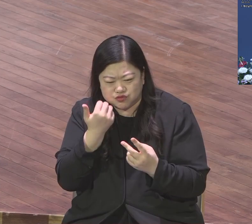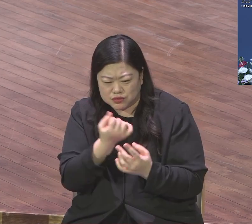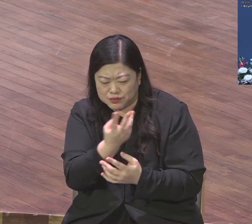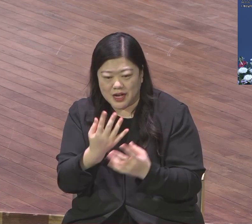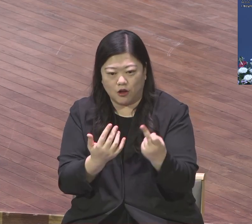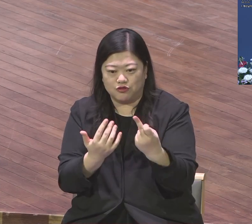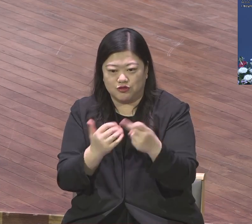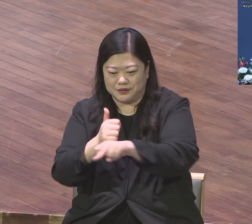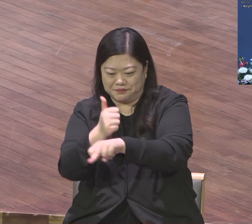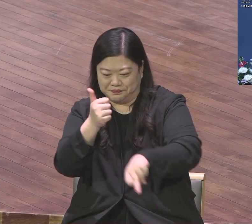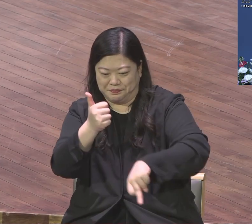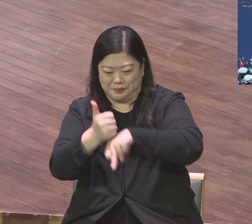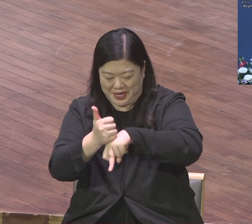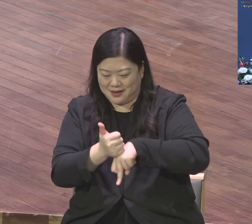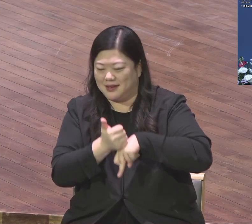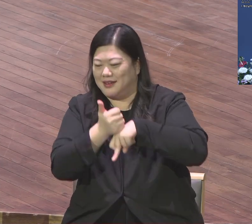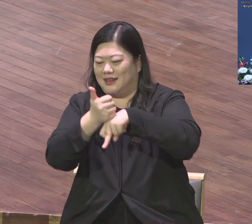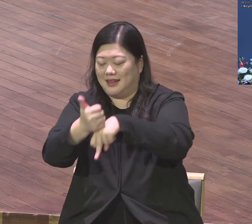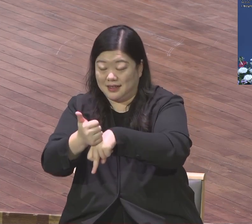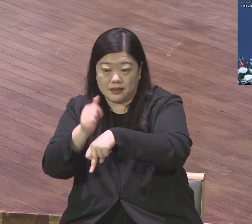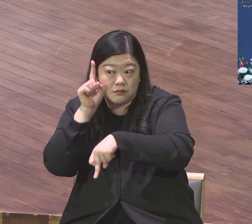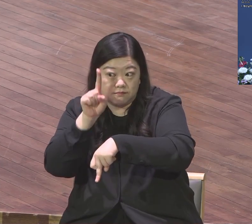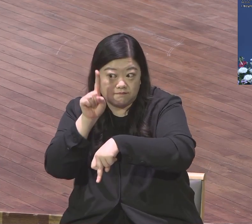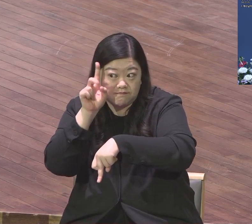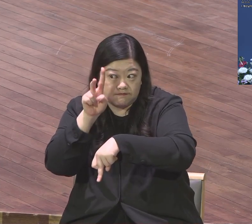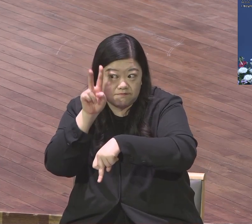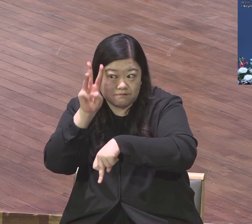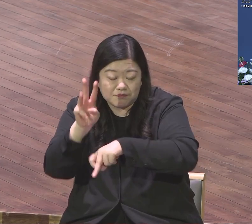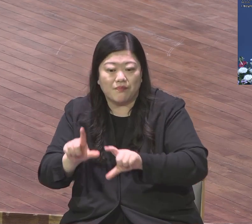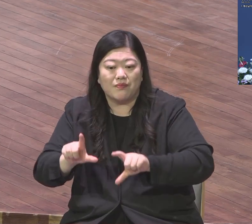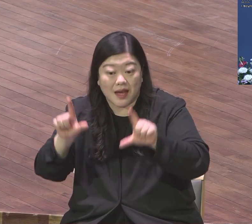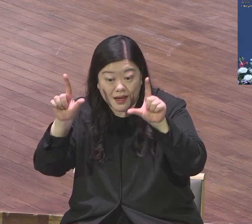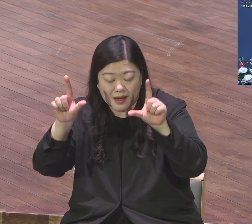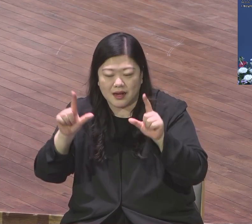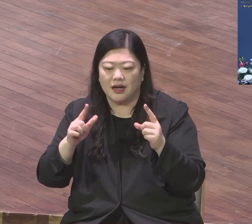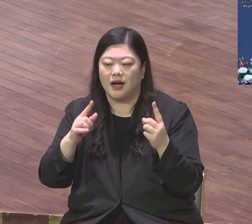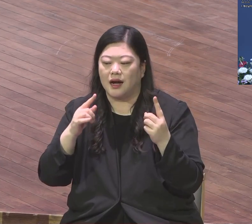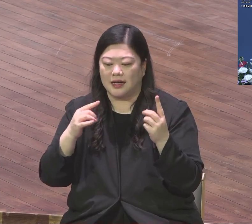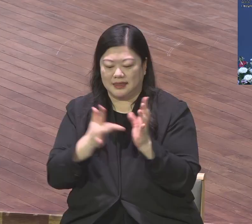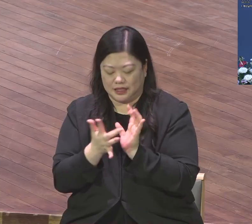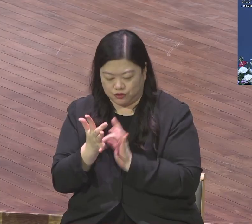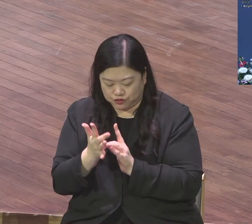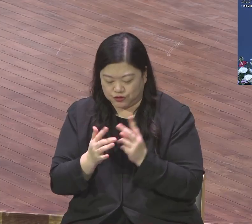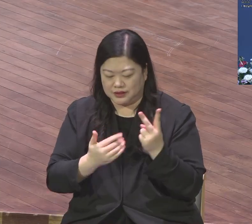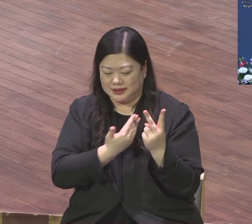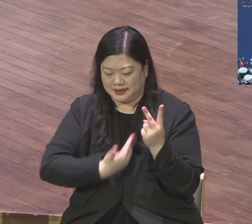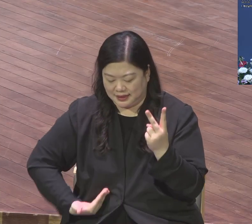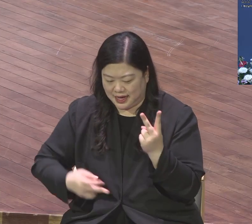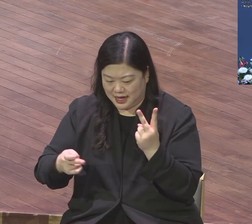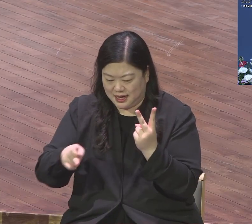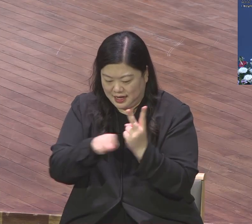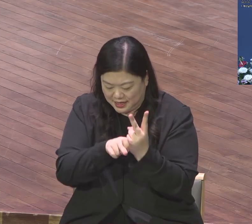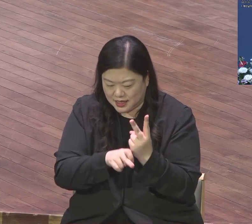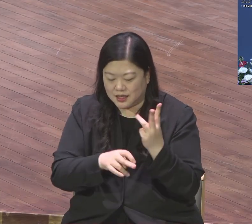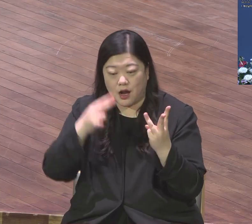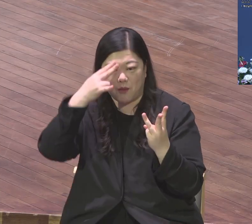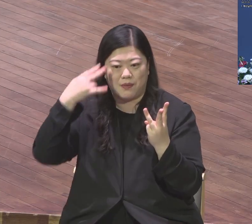사흘째 되던 날에 예수님께서 마리아와 함께 갈릴리 지역에